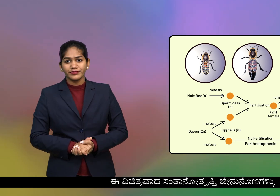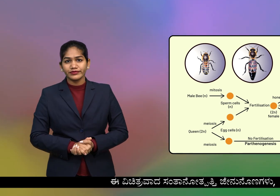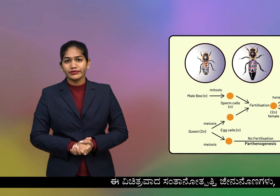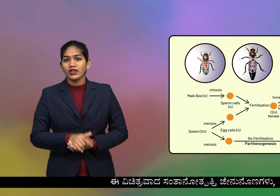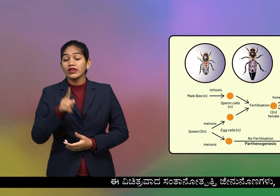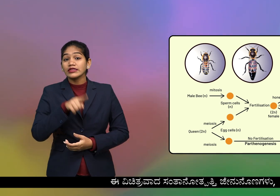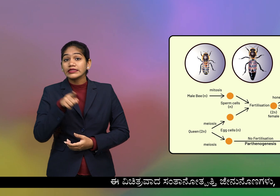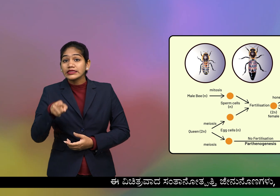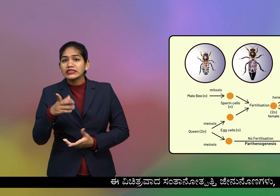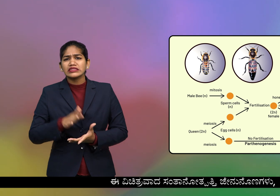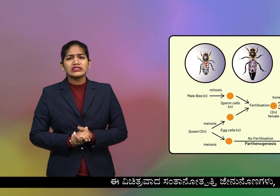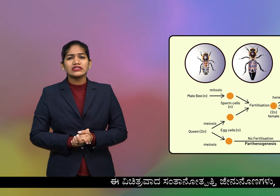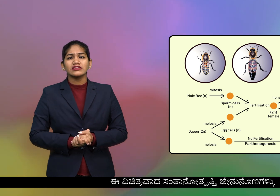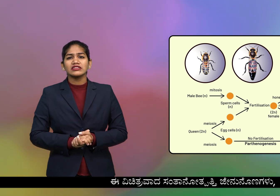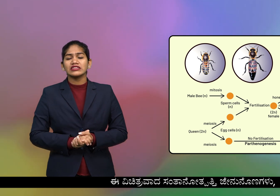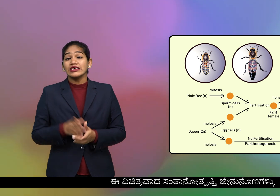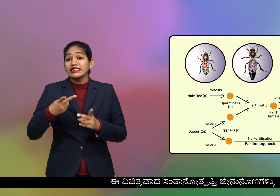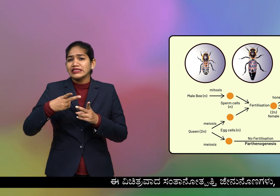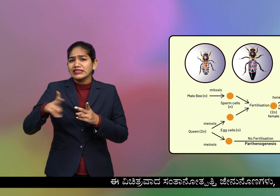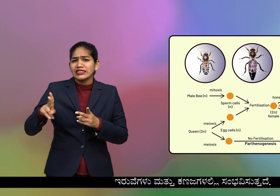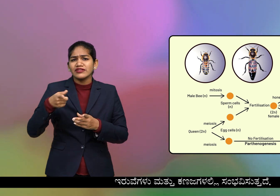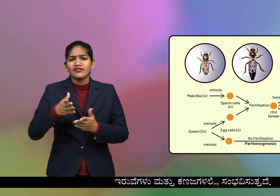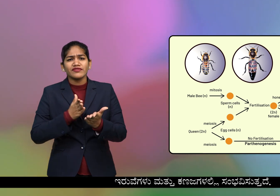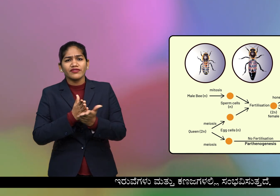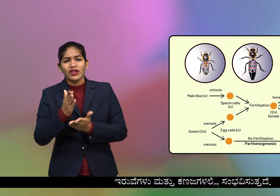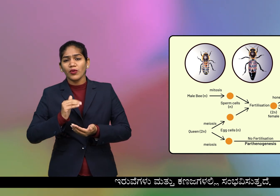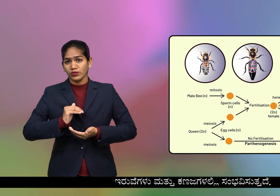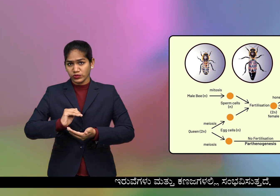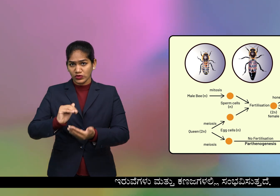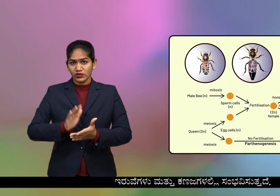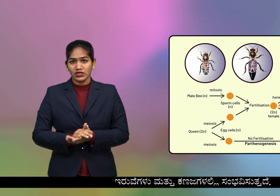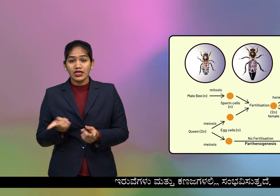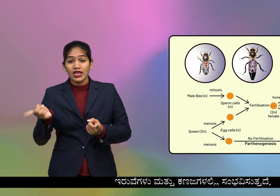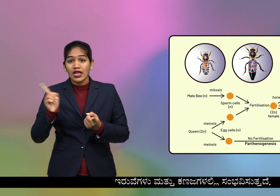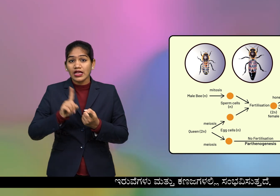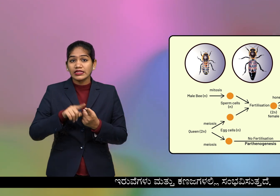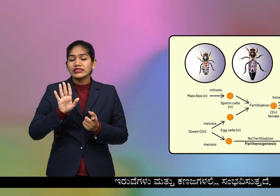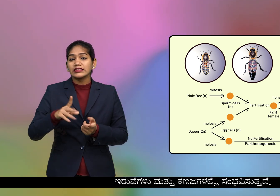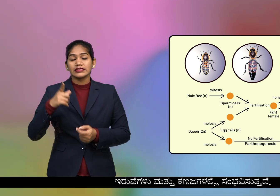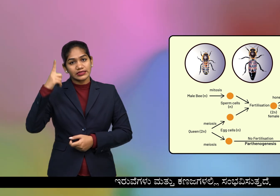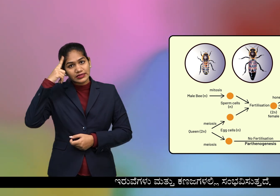ಈ ವಿಚಿತ್ರವಾದ ಸಂತಾನೋತ್ಪತ್ತಿ ಜೇನುನೊಣಗಳ, ಇರುವೆಗಳ ಮತ್ತು ಕಣಜಗಳಲ್ಲಿ ಸಂಭವಿಸುತ್ತದೆ.